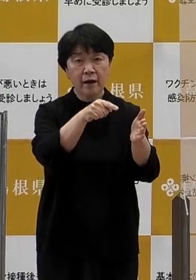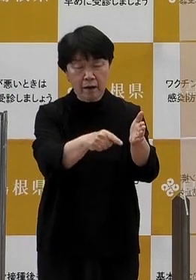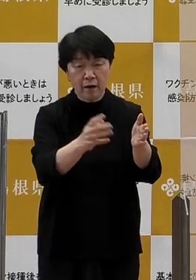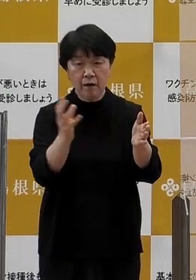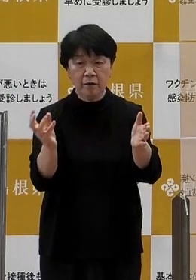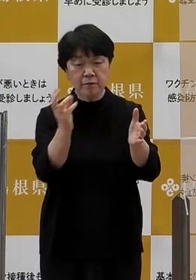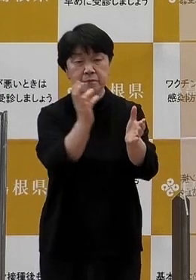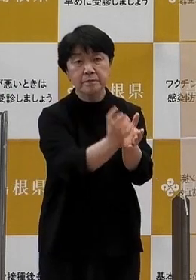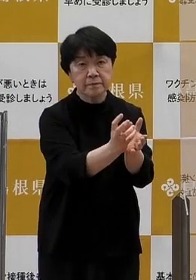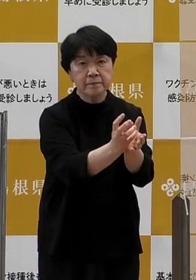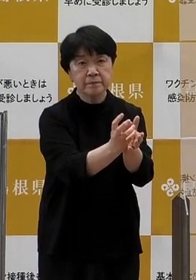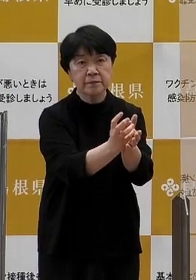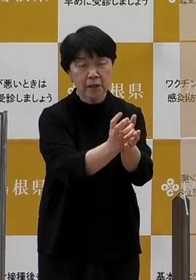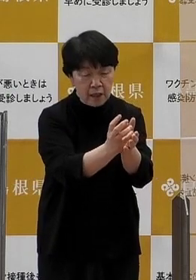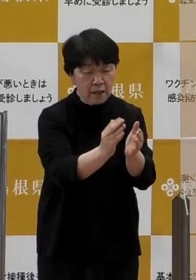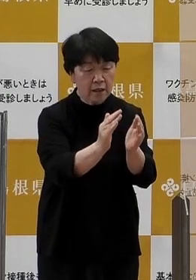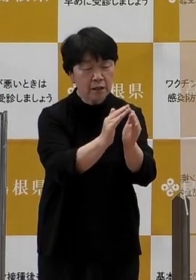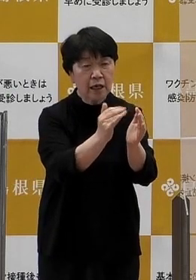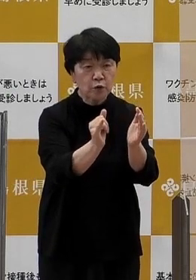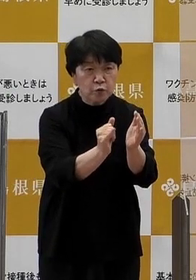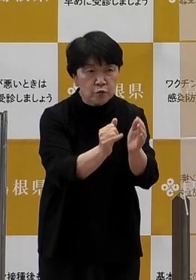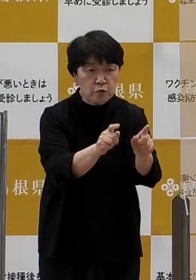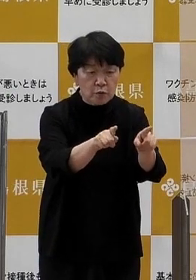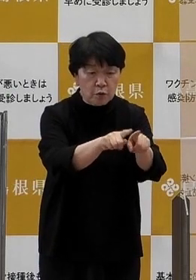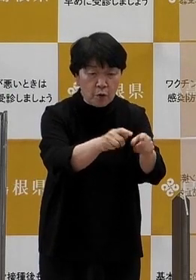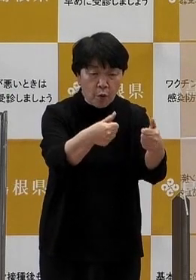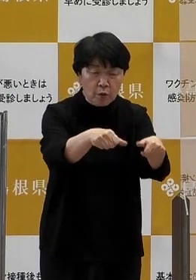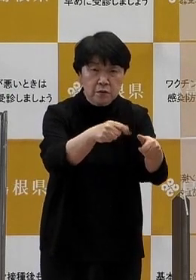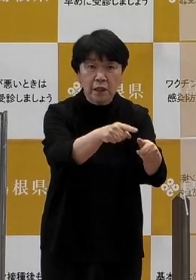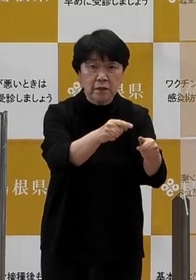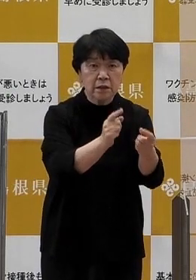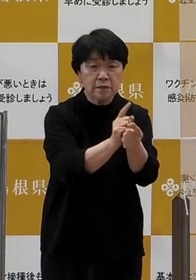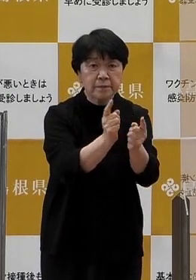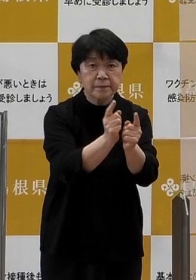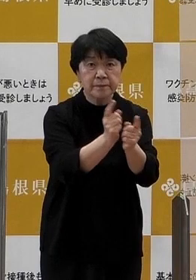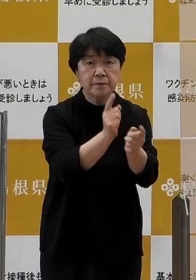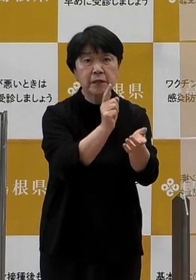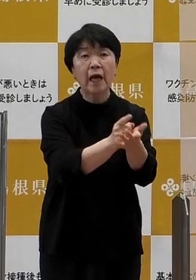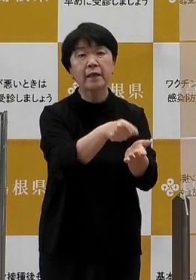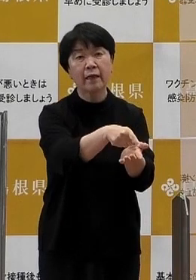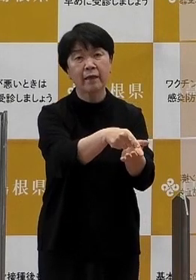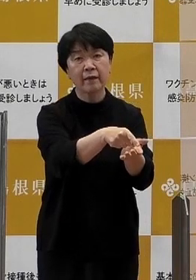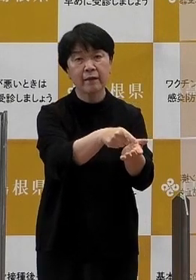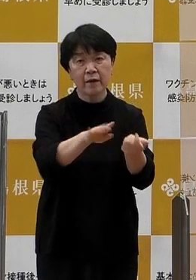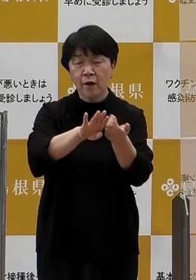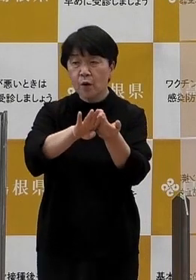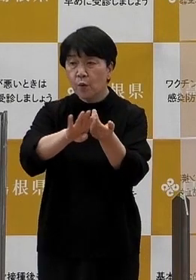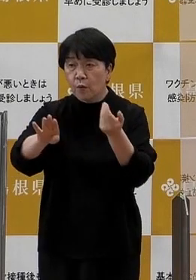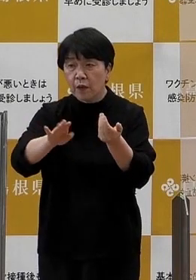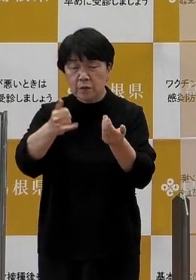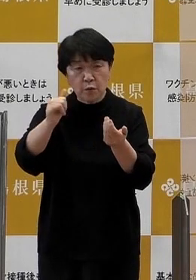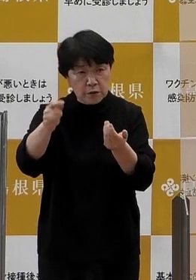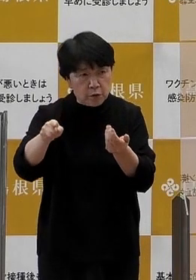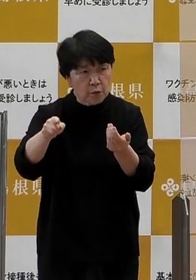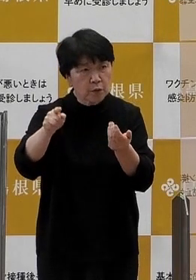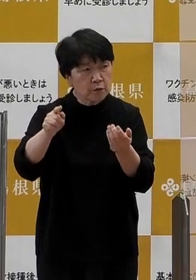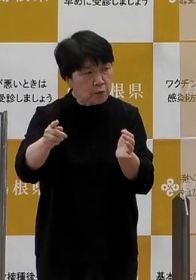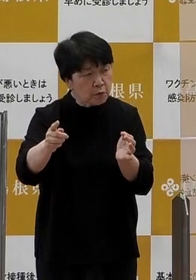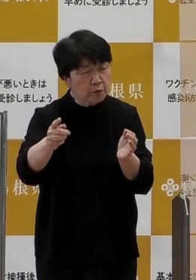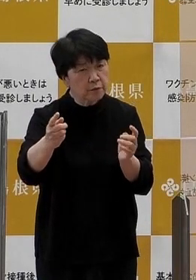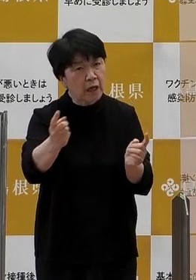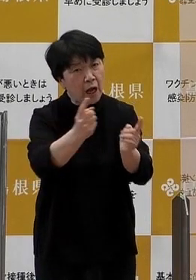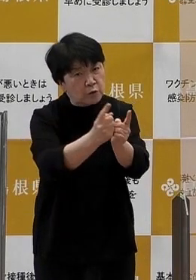間で家族のような接触をされるだけなので、その外の人たちとそういう帰省とか